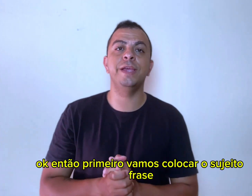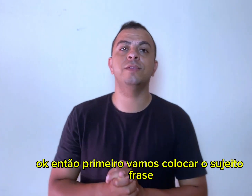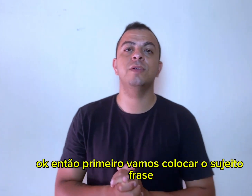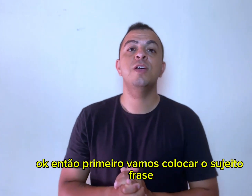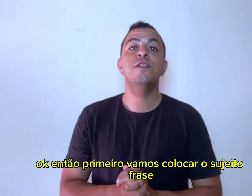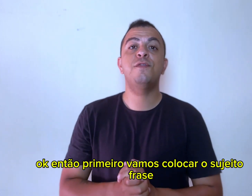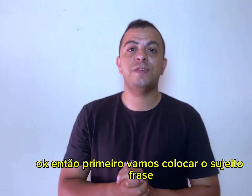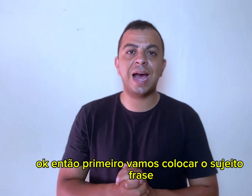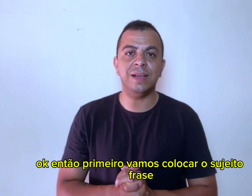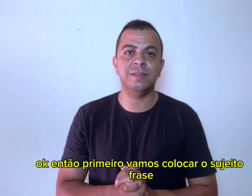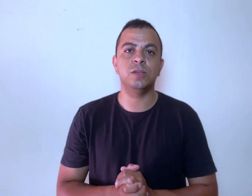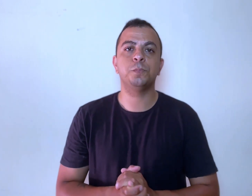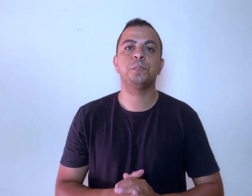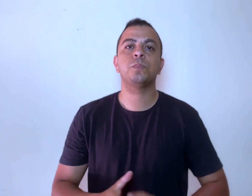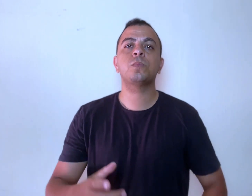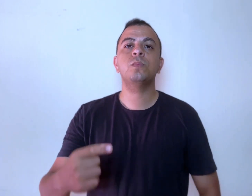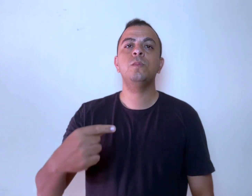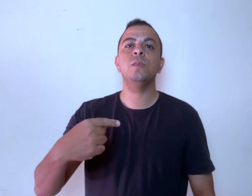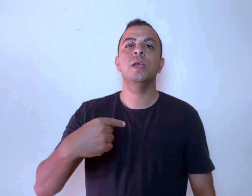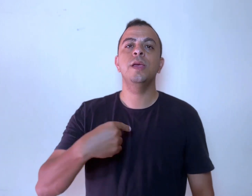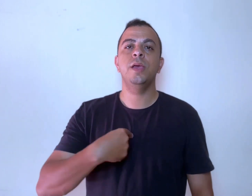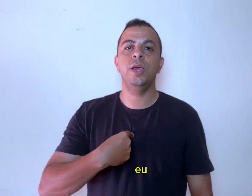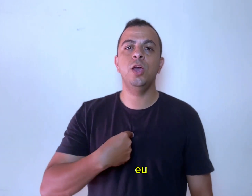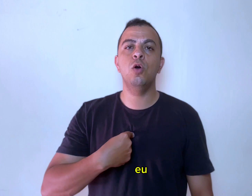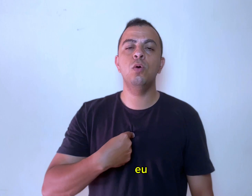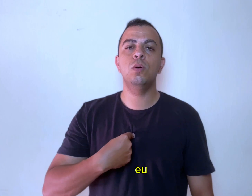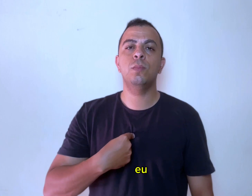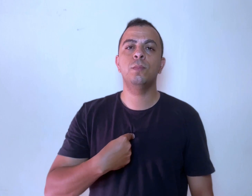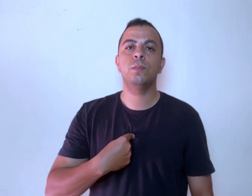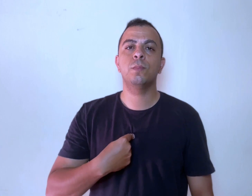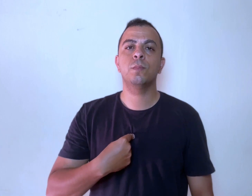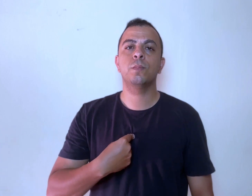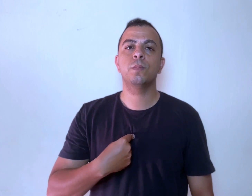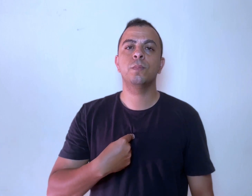sujeito. Frase. Eu